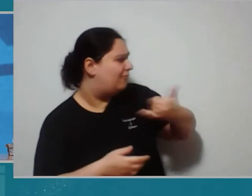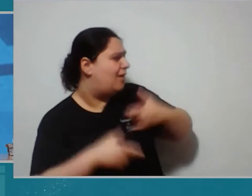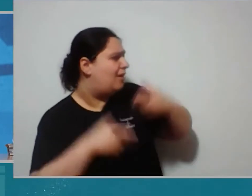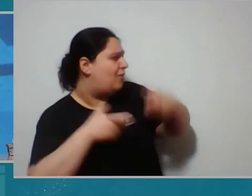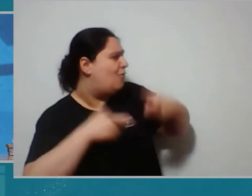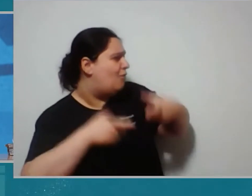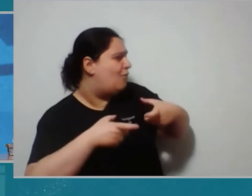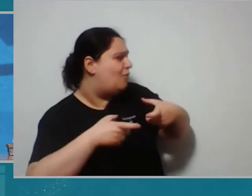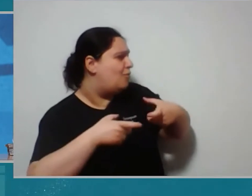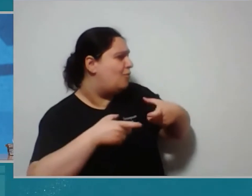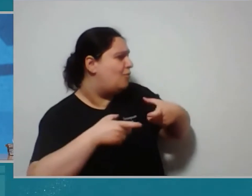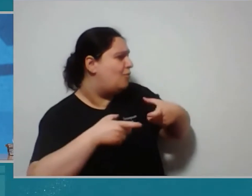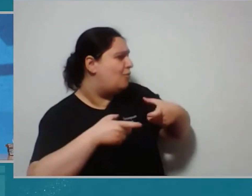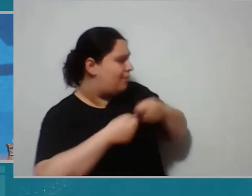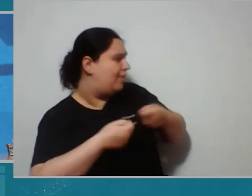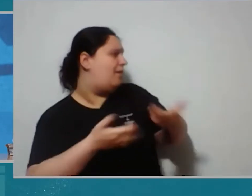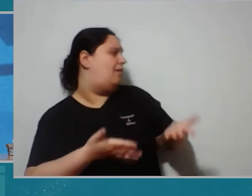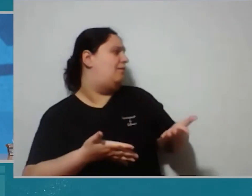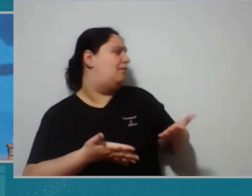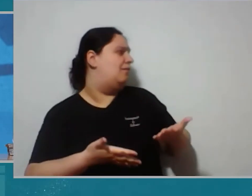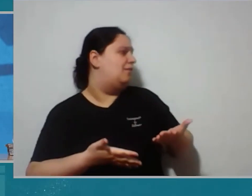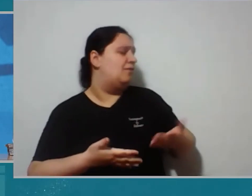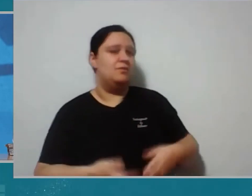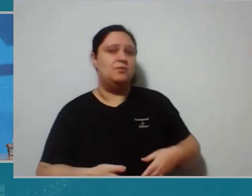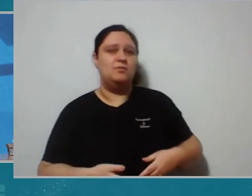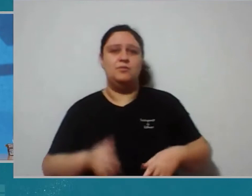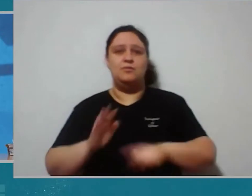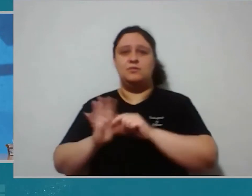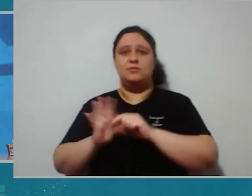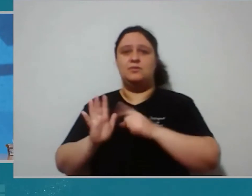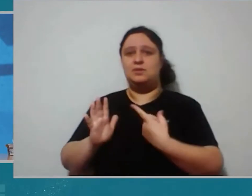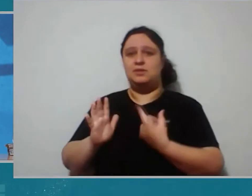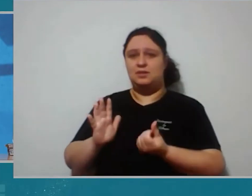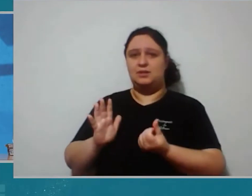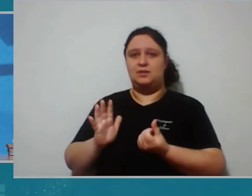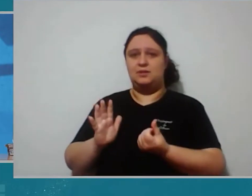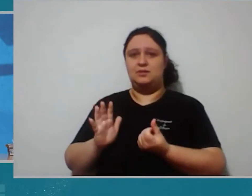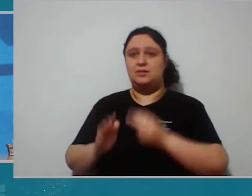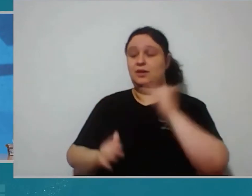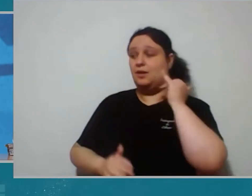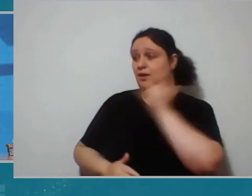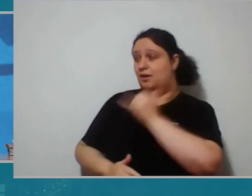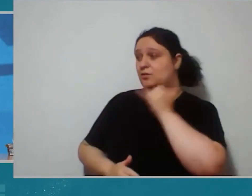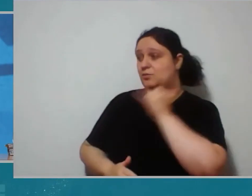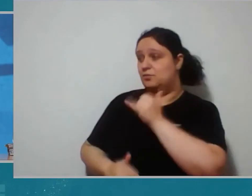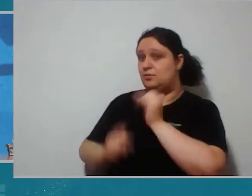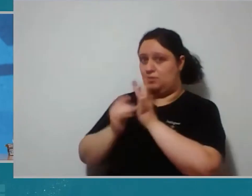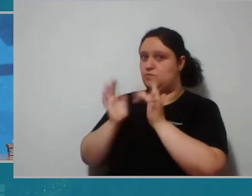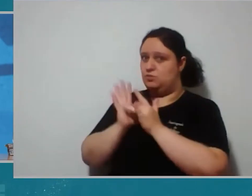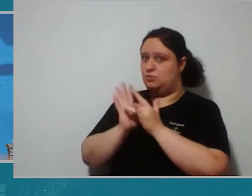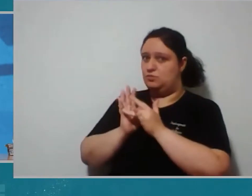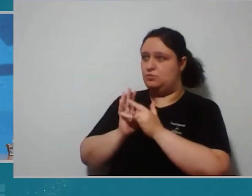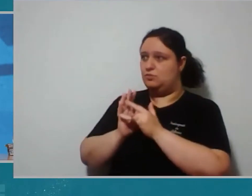levarei. Versículo 16. Disse-lhe Jesus: Maria,